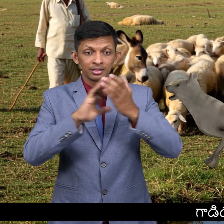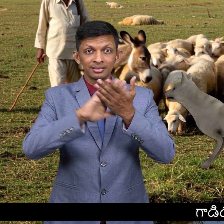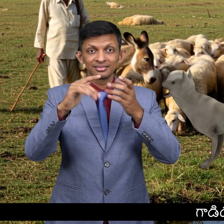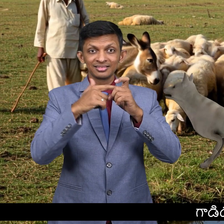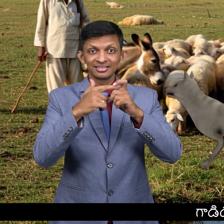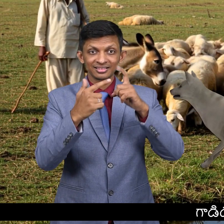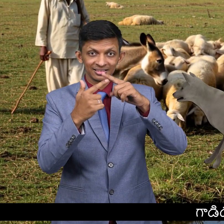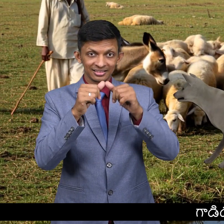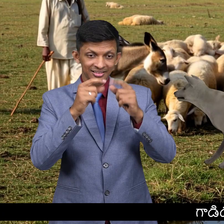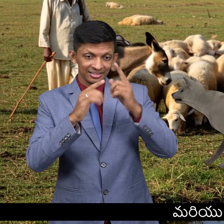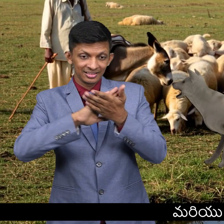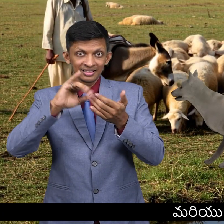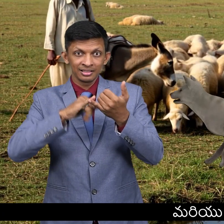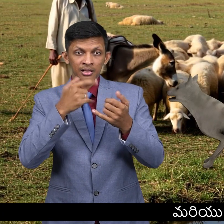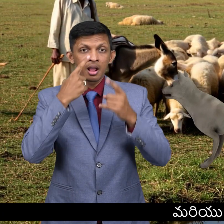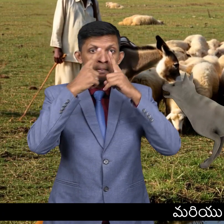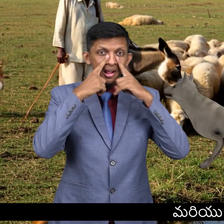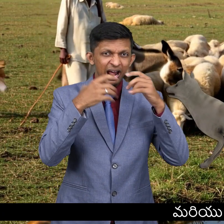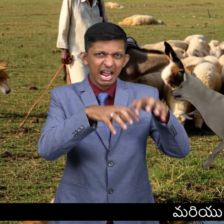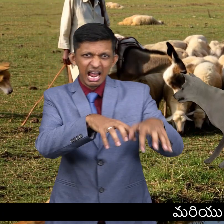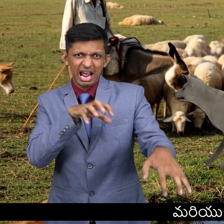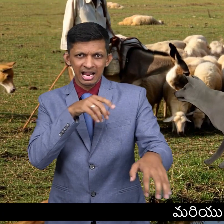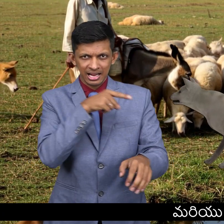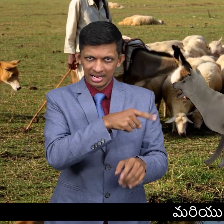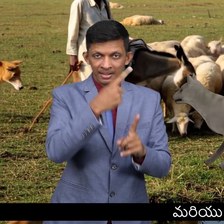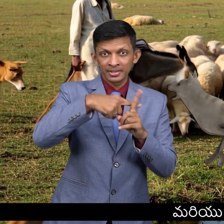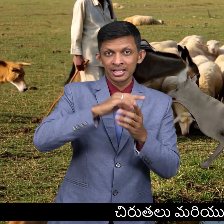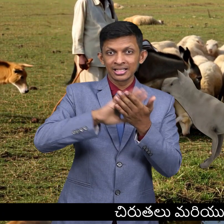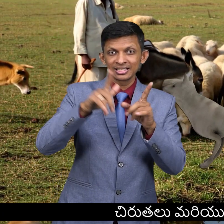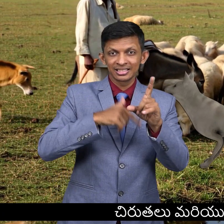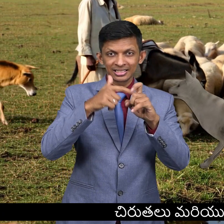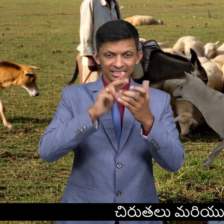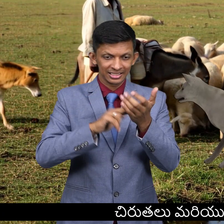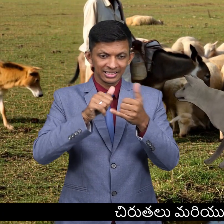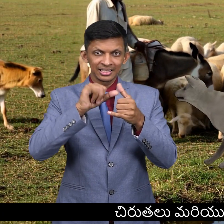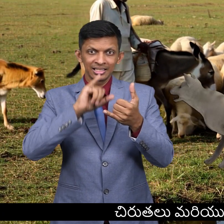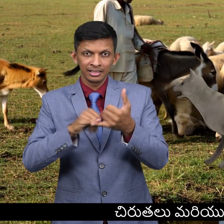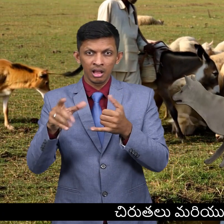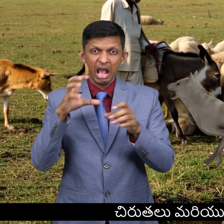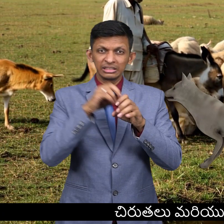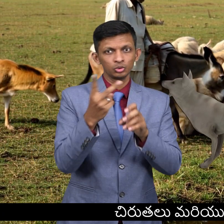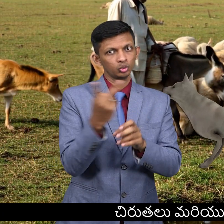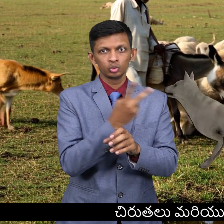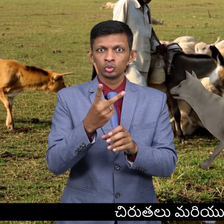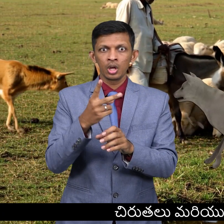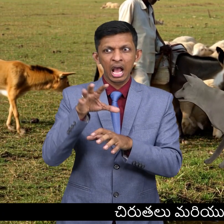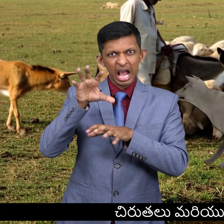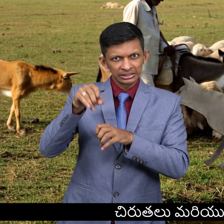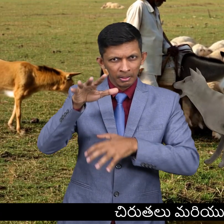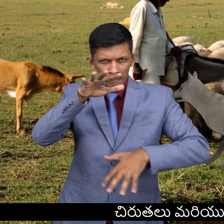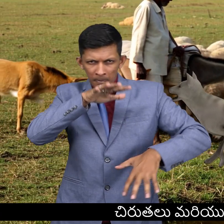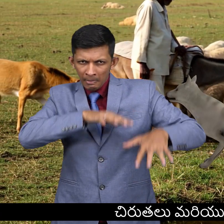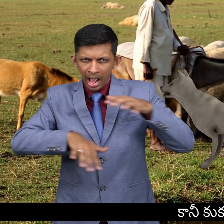గాడిదను ఉపయోగిస్తారు మరియు వాగులు దగ్గర ఉంటారు. చిరుతలు మరియు హైనాలు గొర్రెలపై